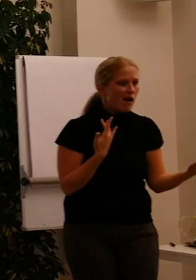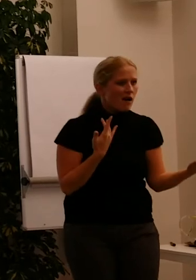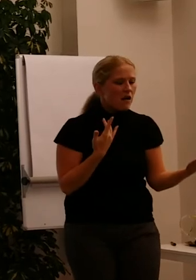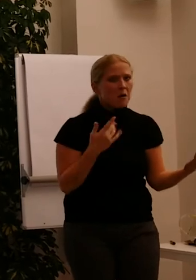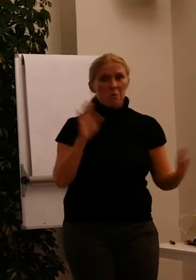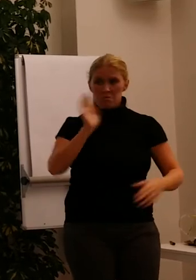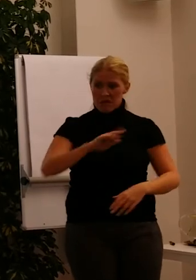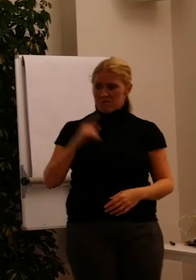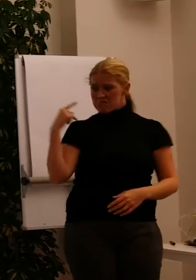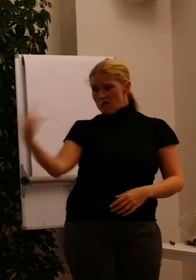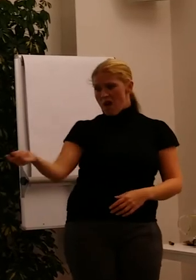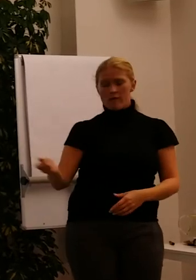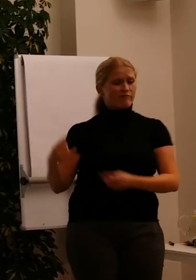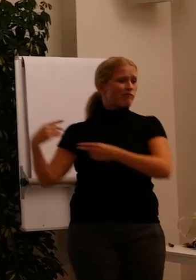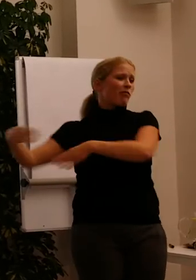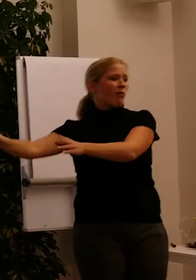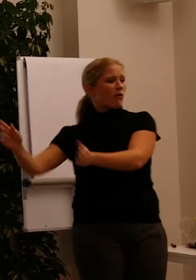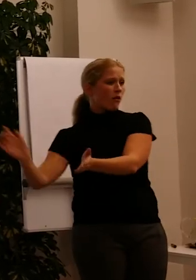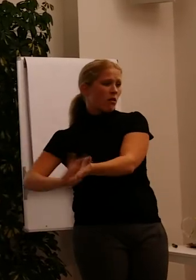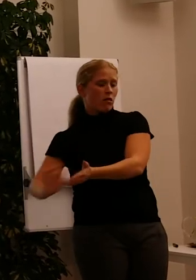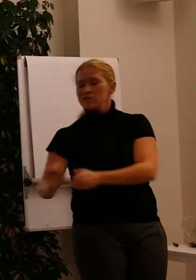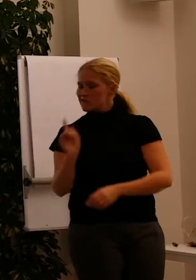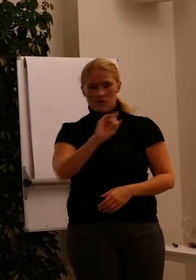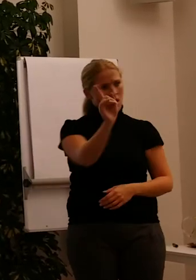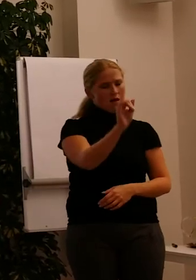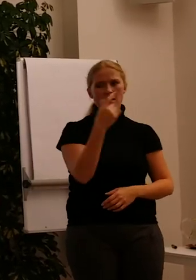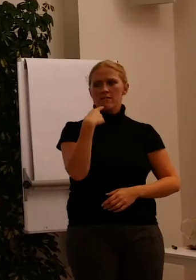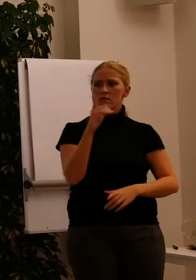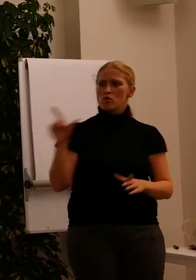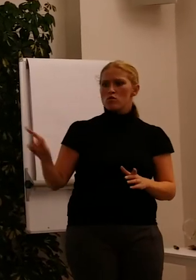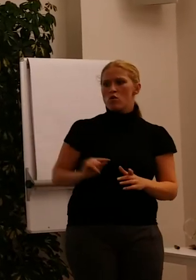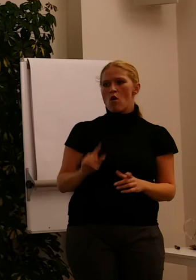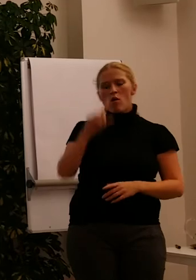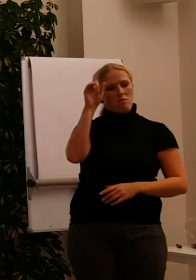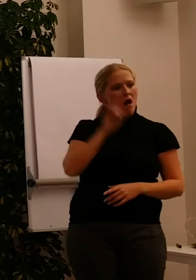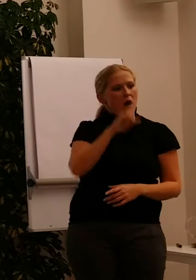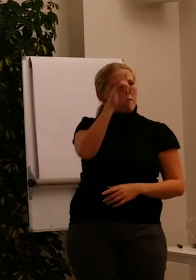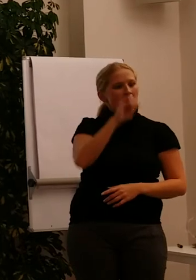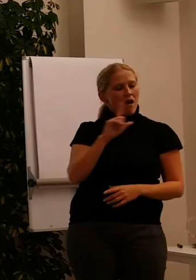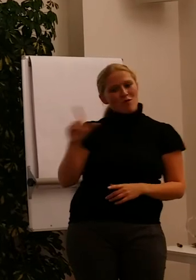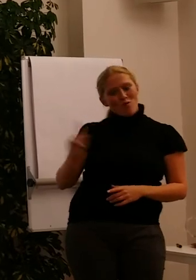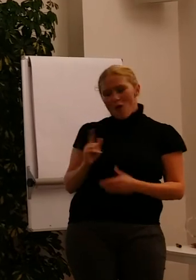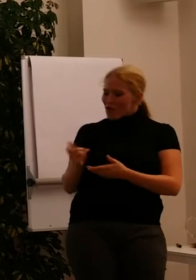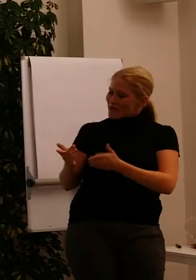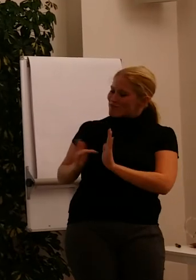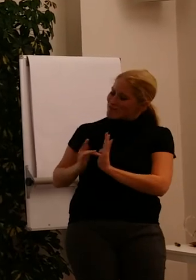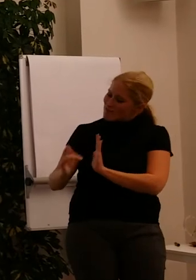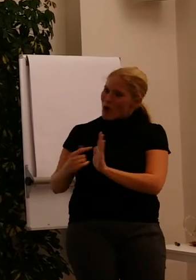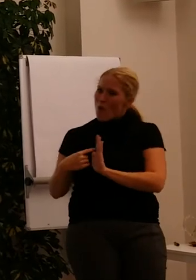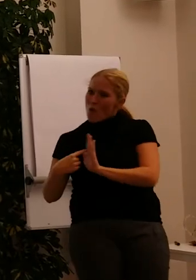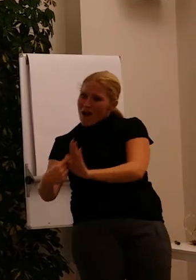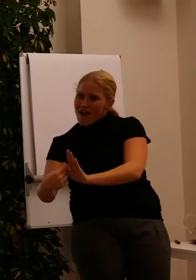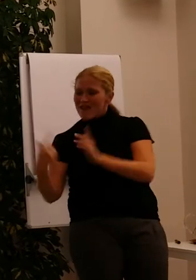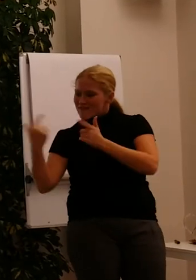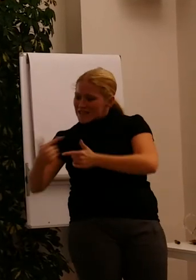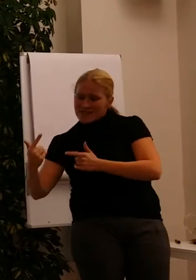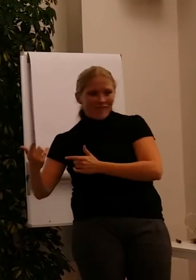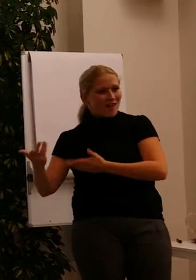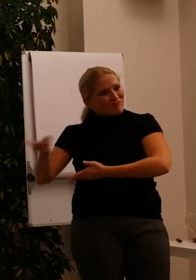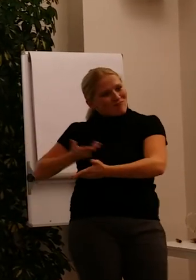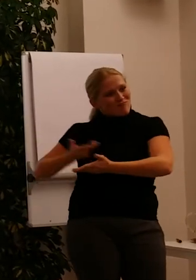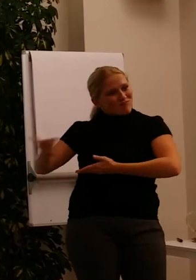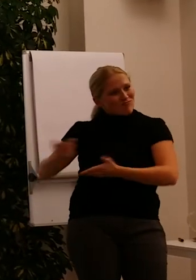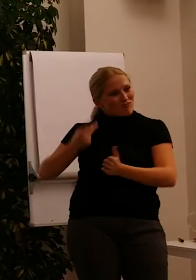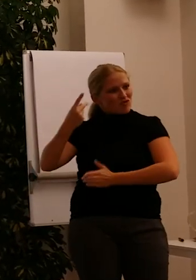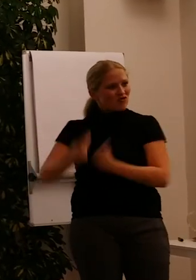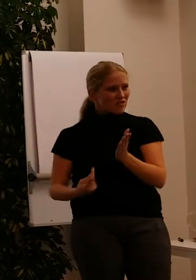podívají, přečtou si a je to. Ale aby přes ten tablet začali pracovat s někým dalším, začali spolupracovat s ostatními dětmi a čistě třeba